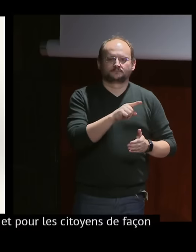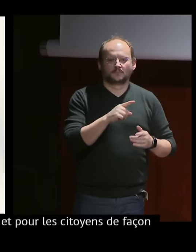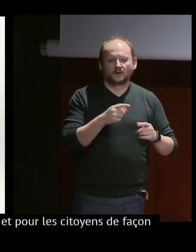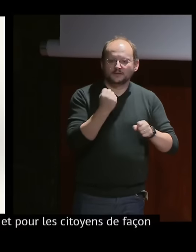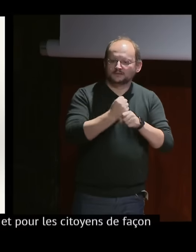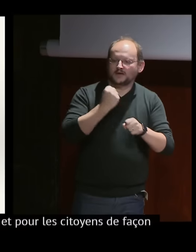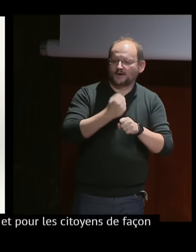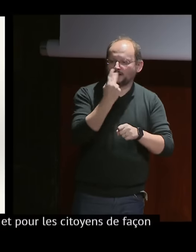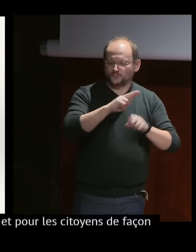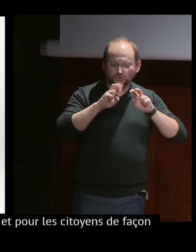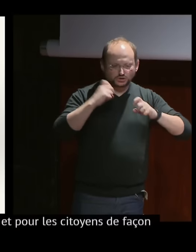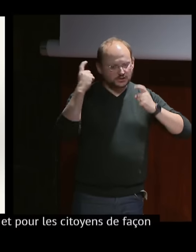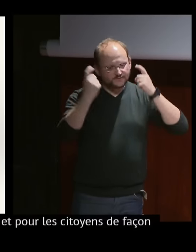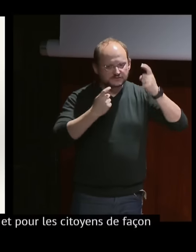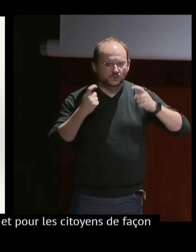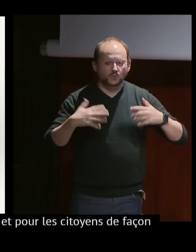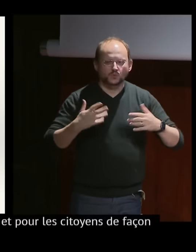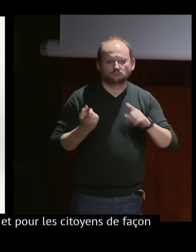concernant des loges.